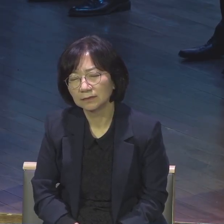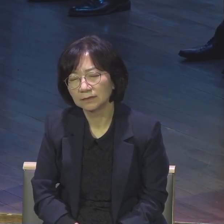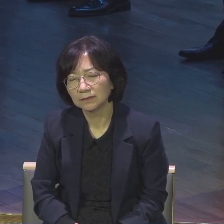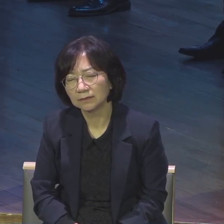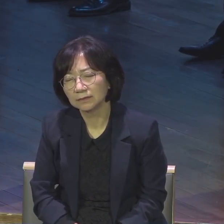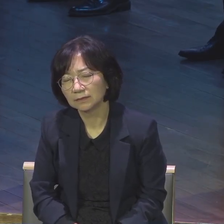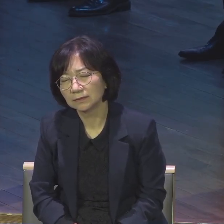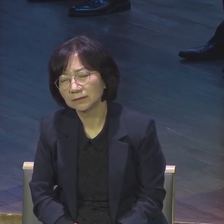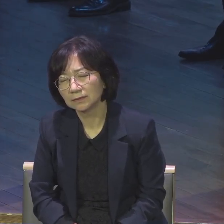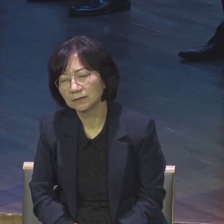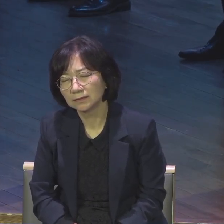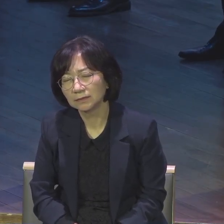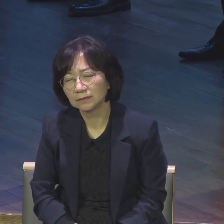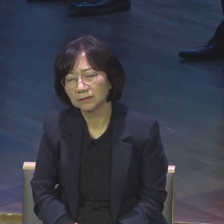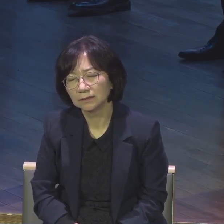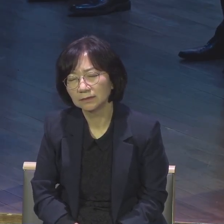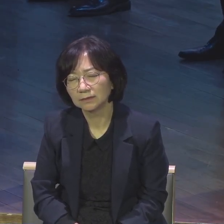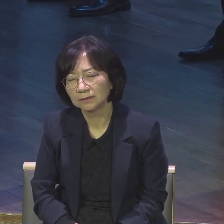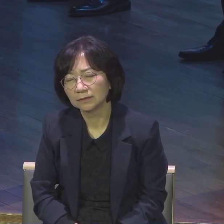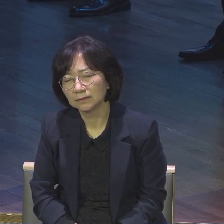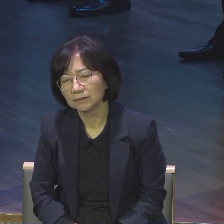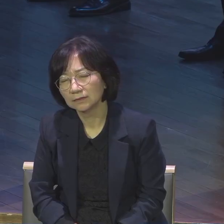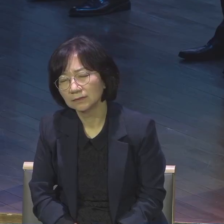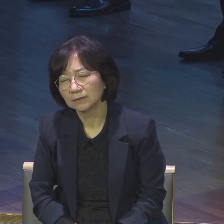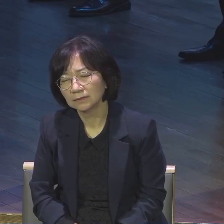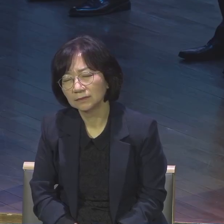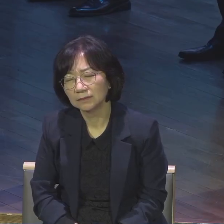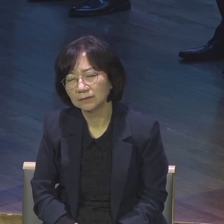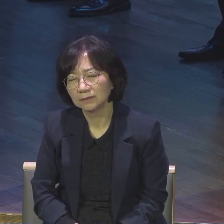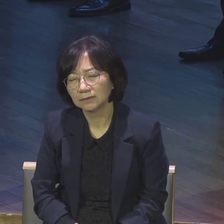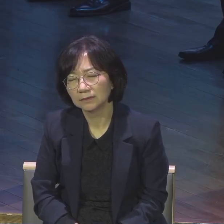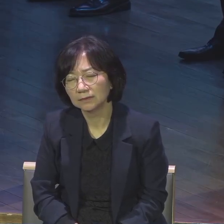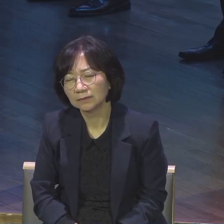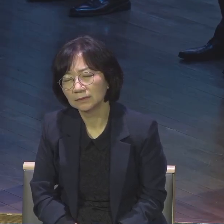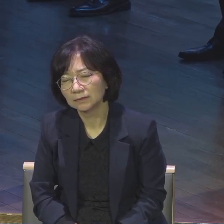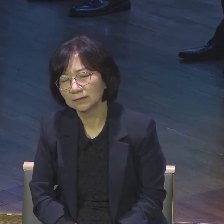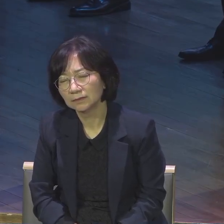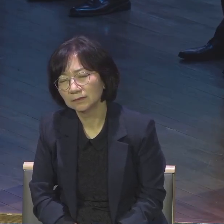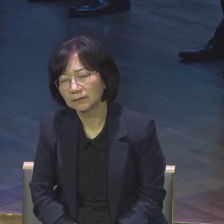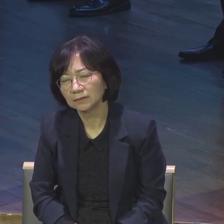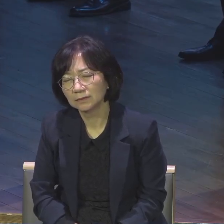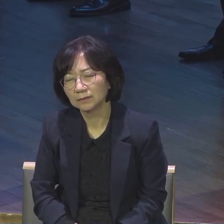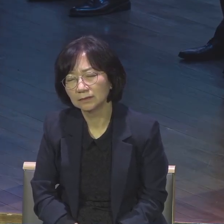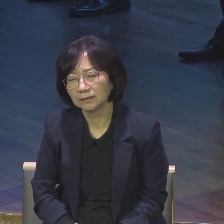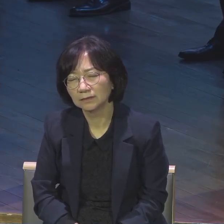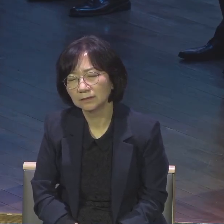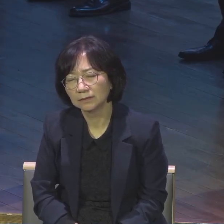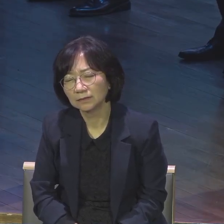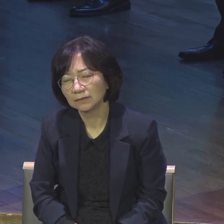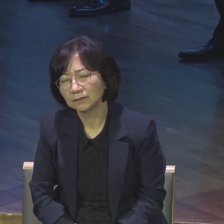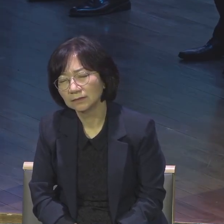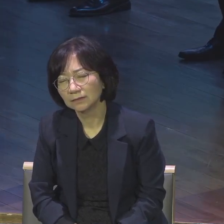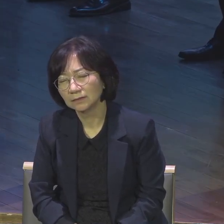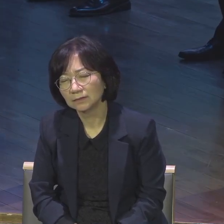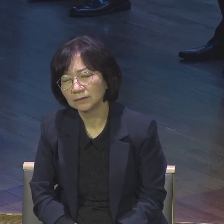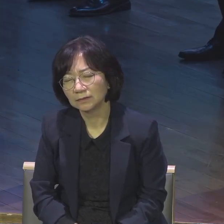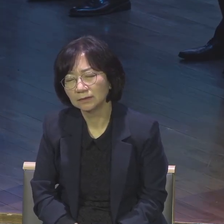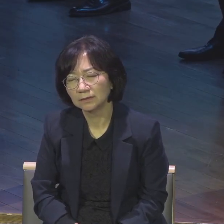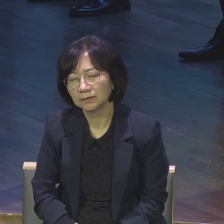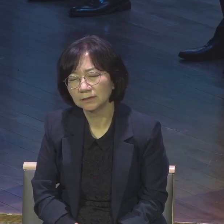않게 하시며 끝까지 오직 예수만을 바라보며 하나님의 자리를 소망하게 하여